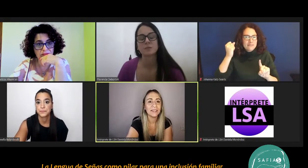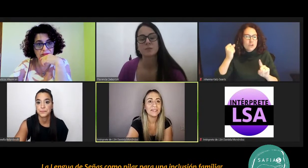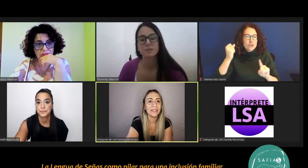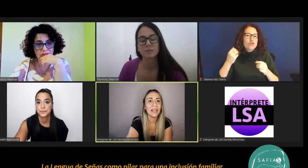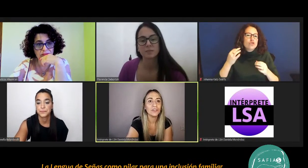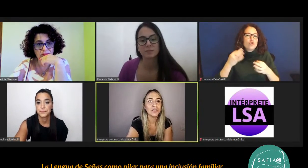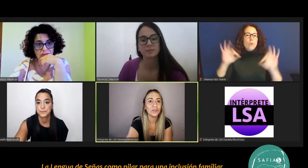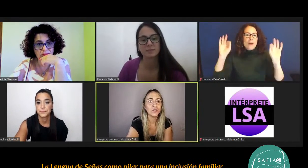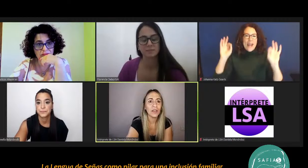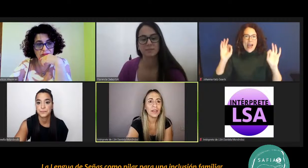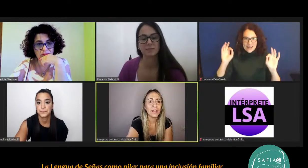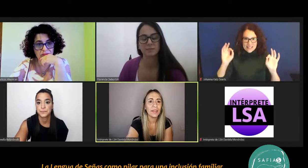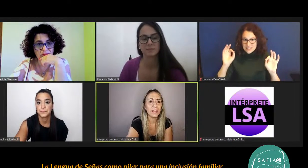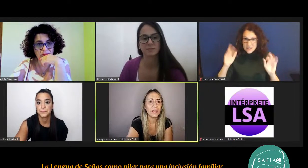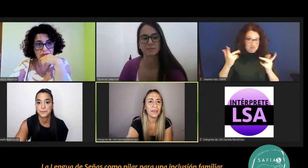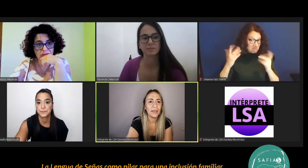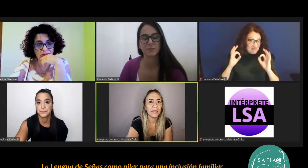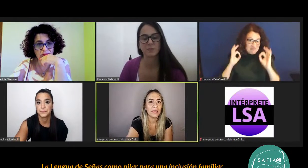que se le enseña a los chicos